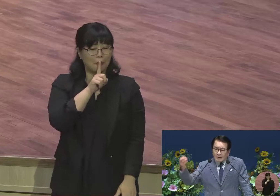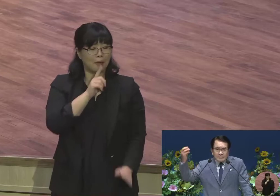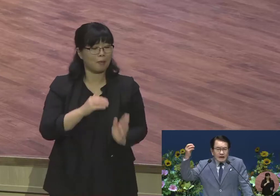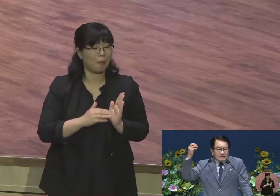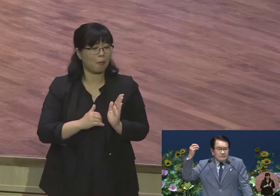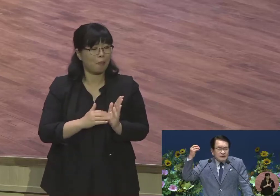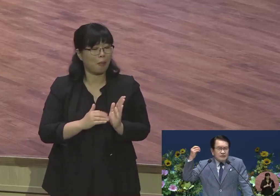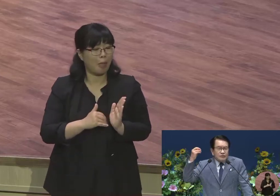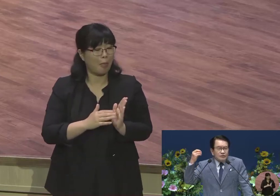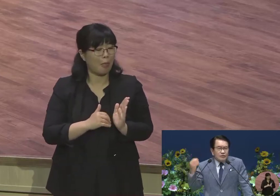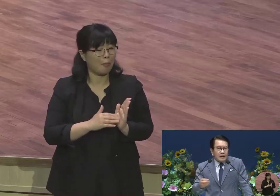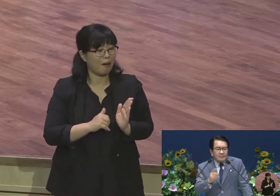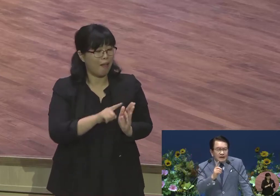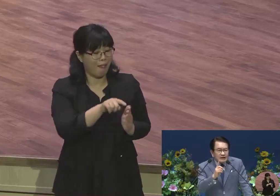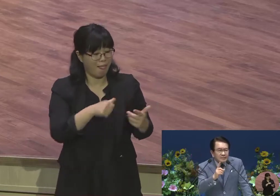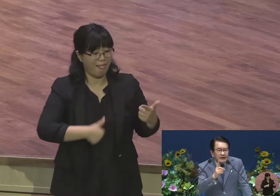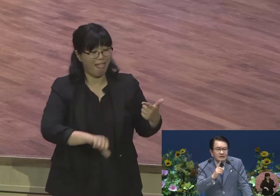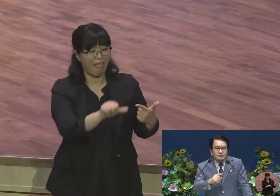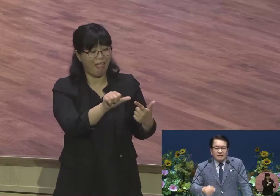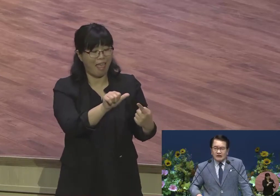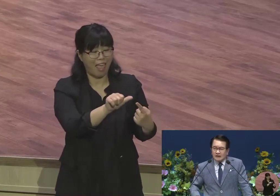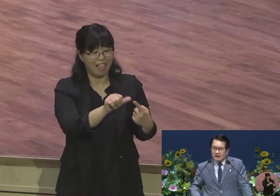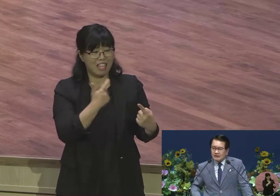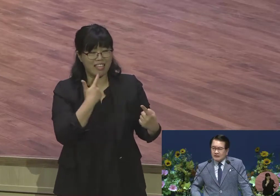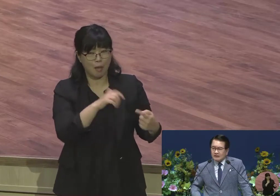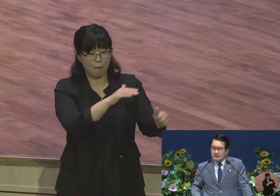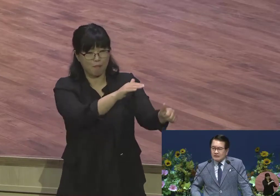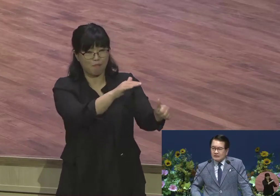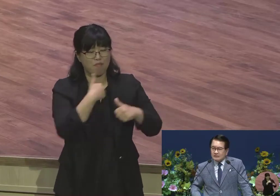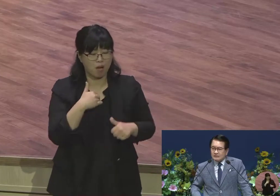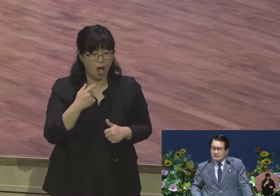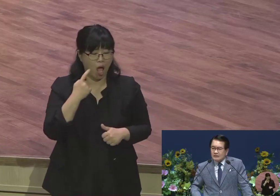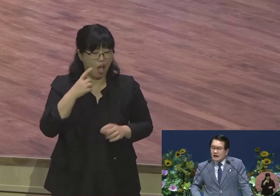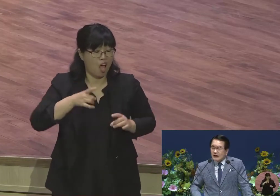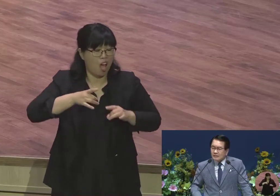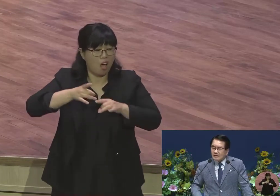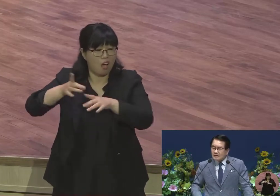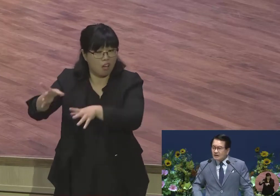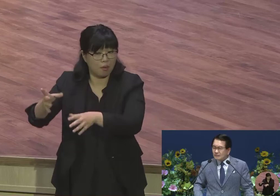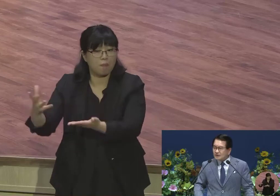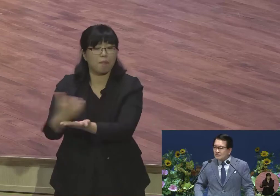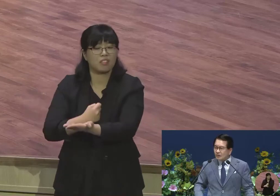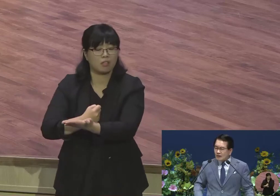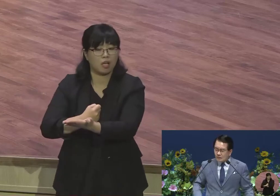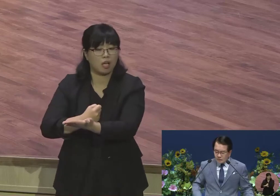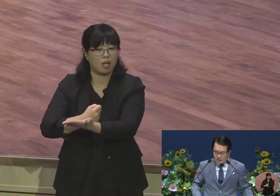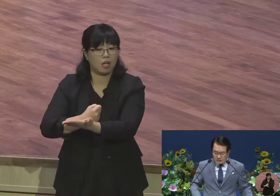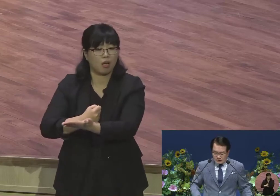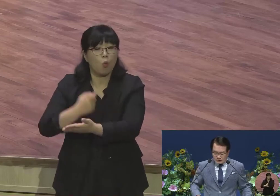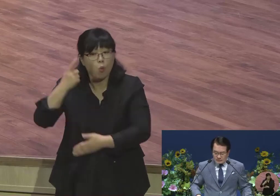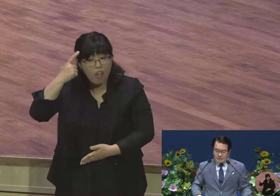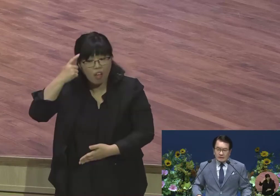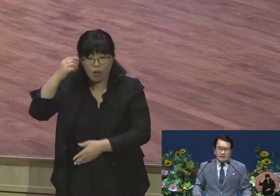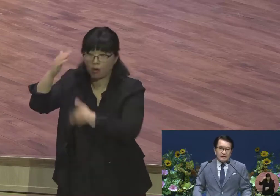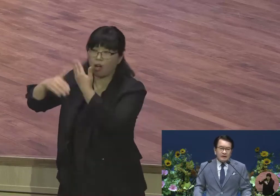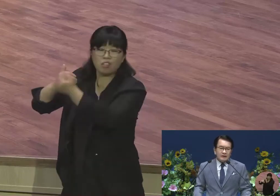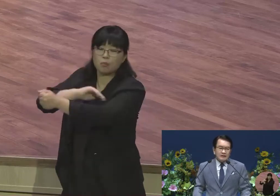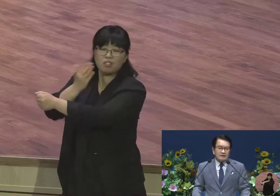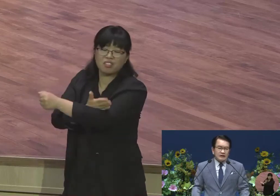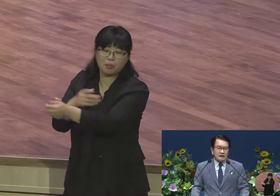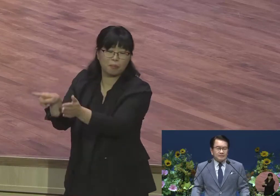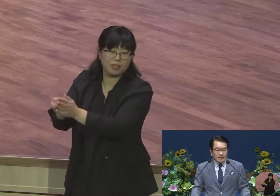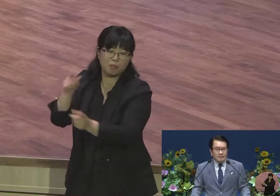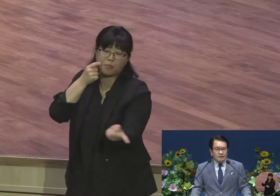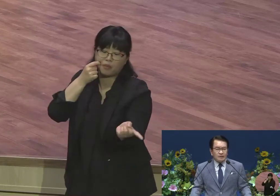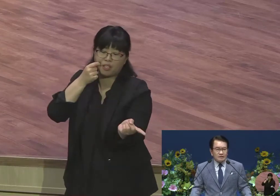하나님의 말씀이 떠오도록 한마디만 했으면 될 텐데 그 하나님의 능력을 믿지 못하고 그렇게